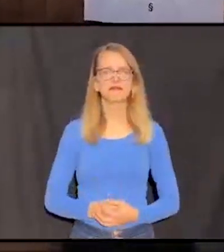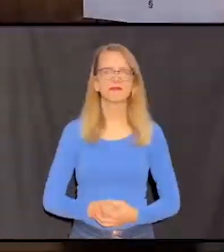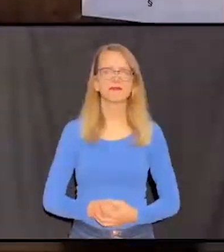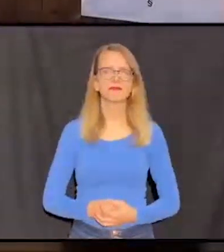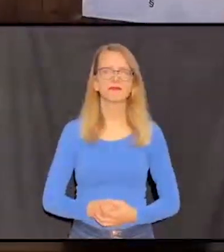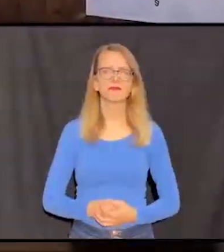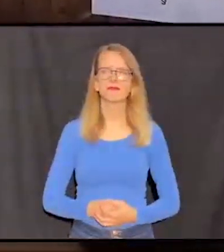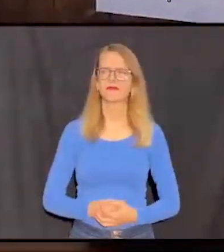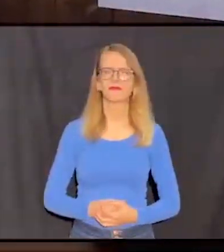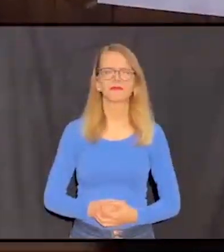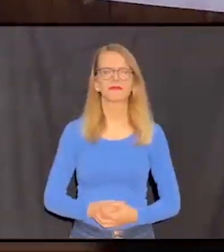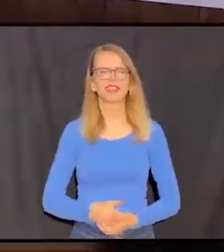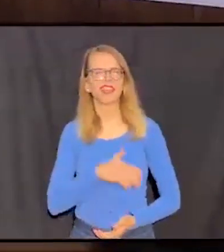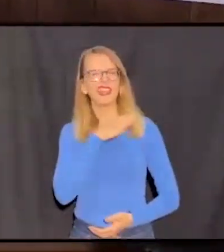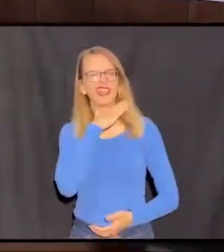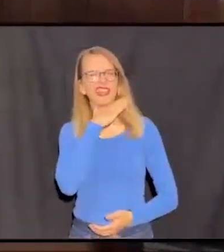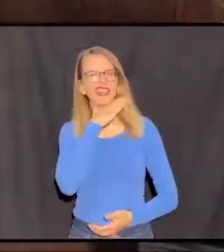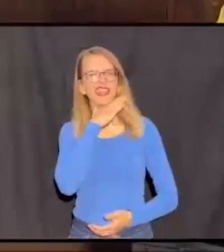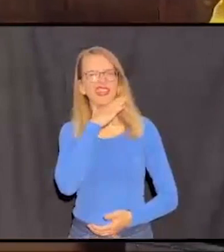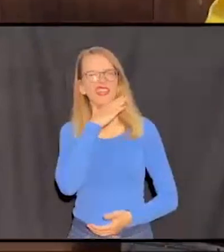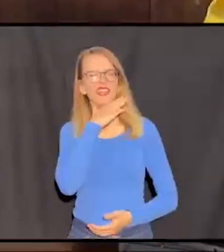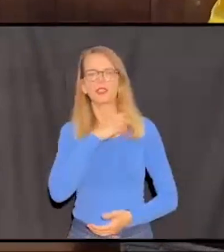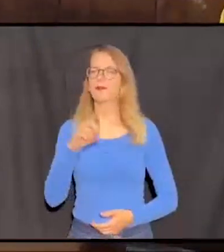wie wird der eigentlich richtig entsorgt